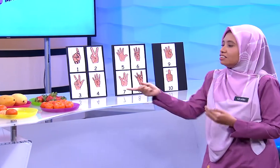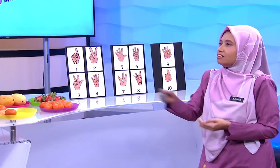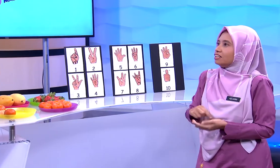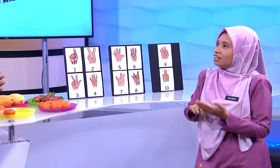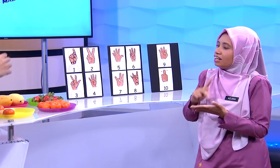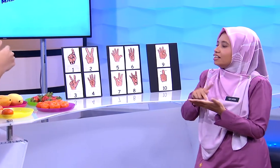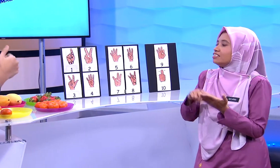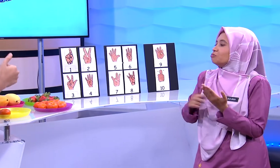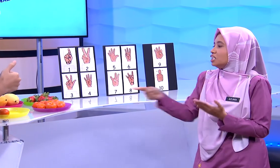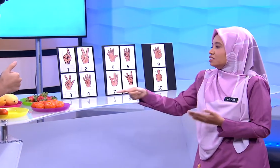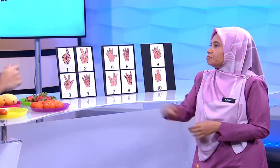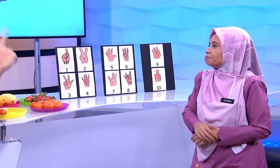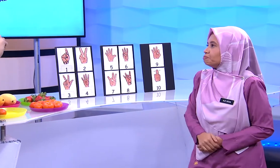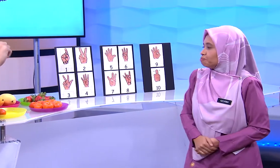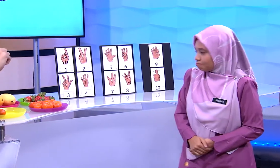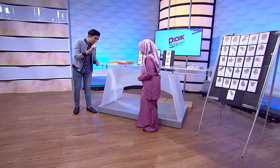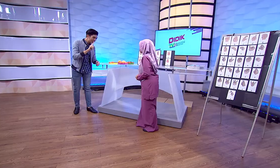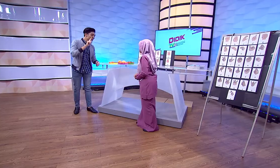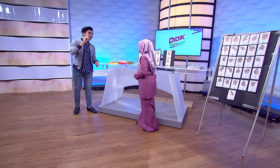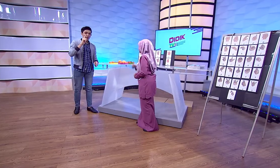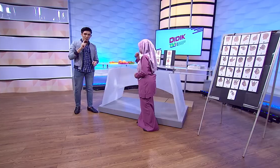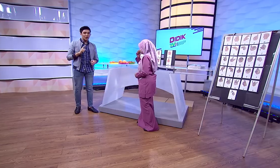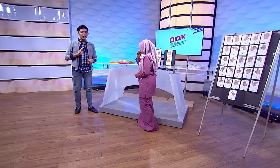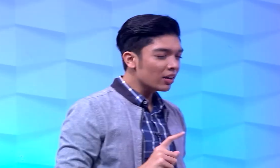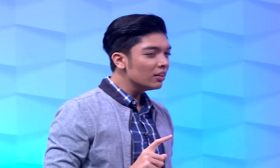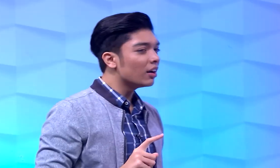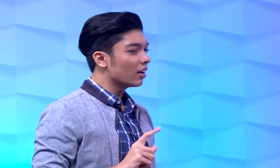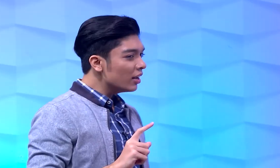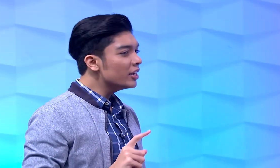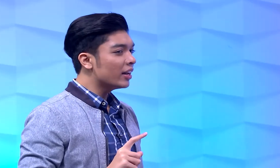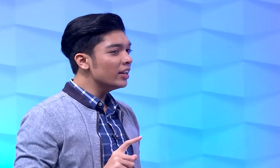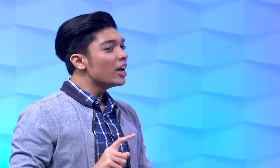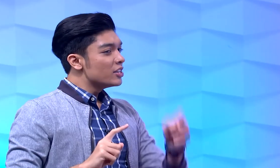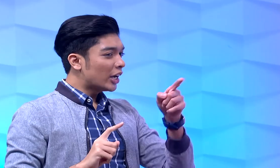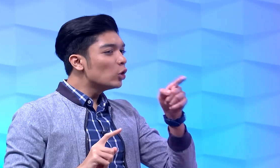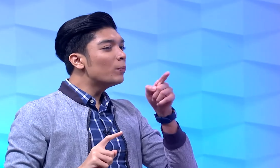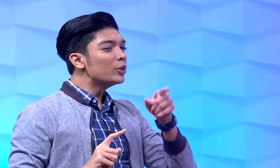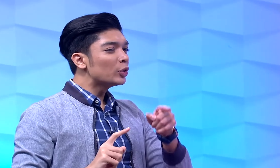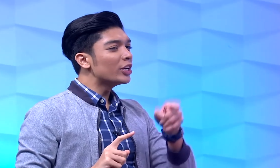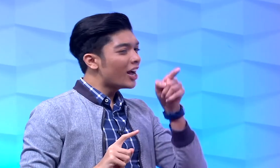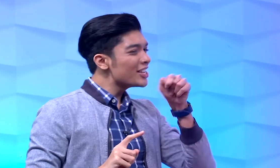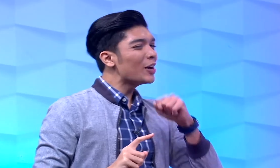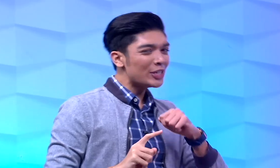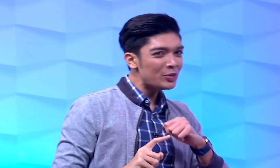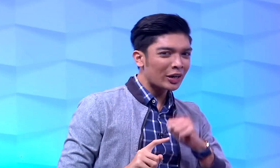Nagita semula satu gue marah lagi menjadi untuk dengan